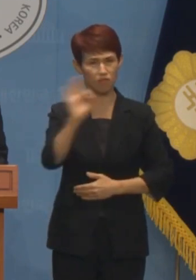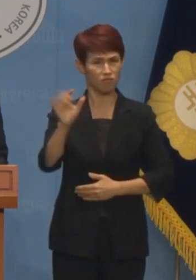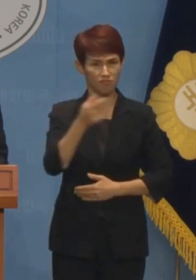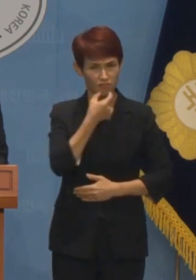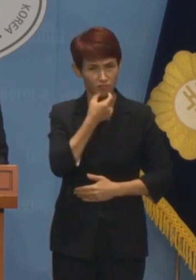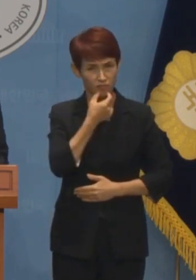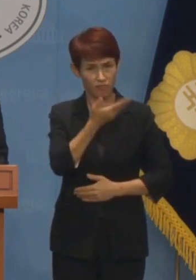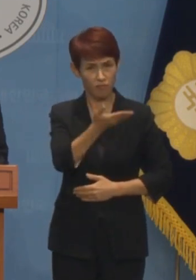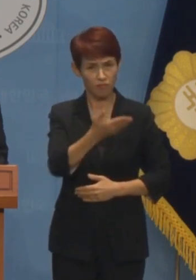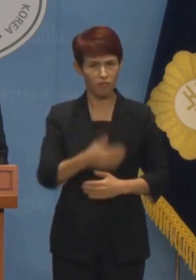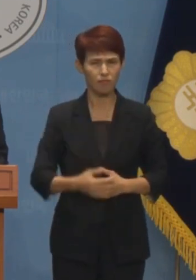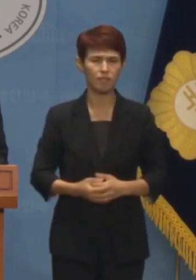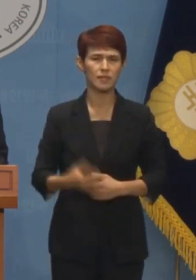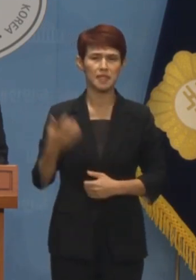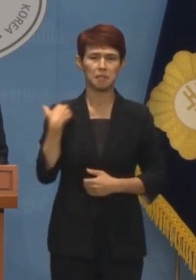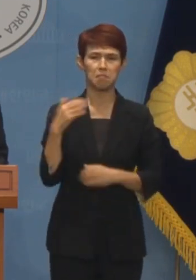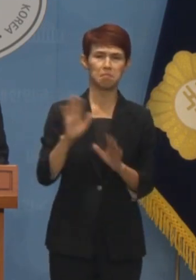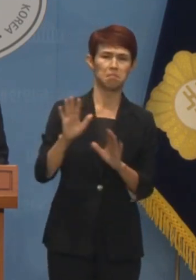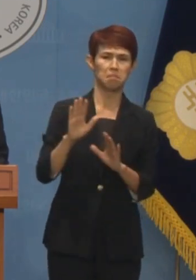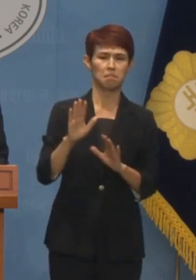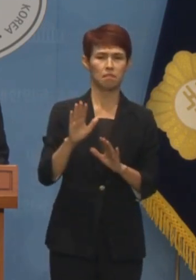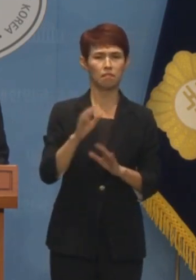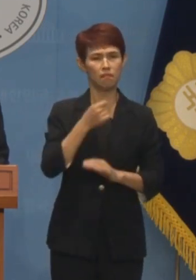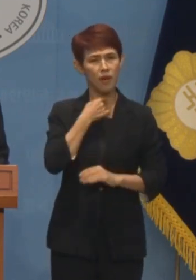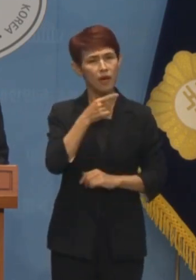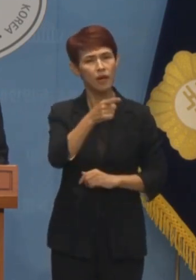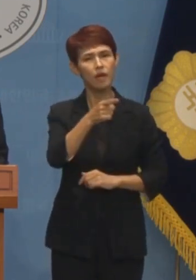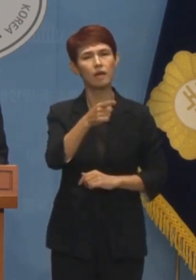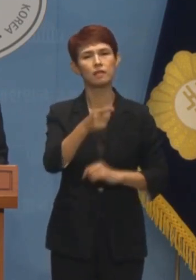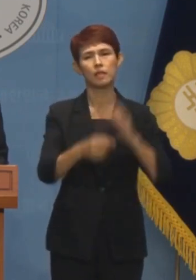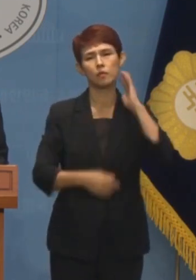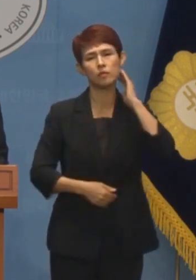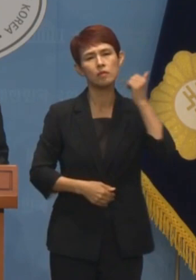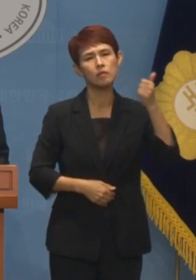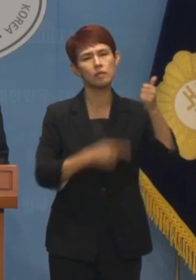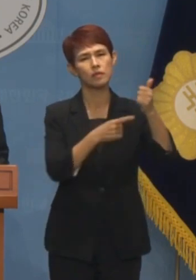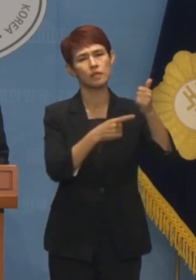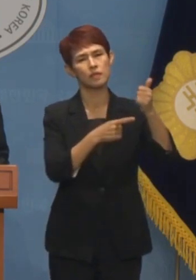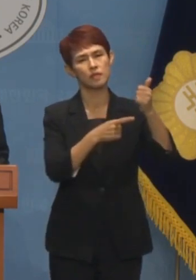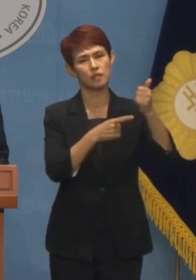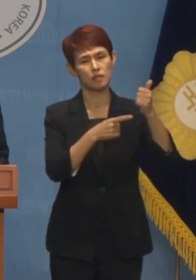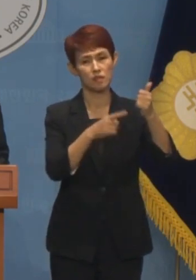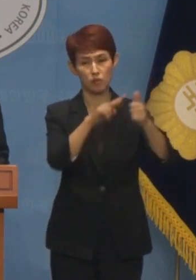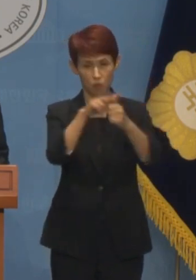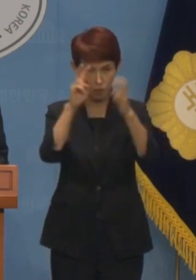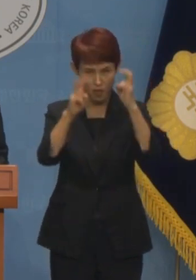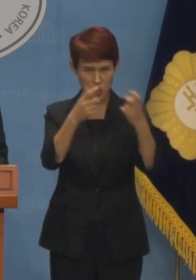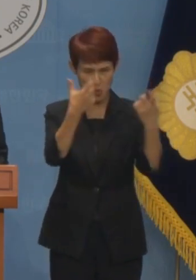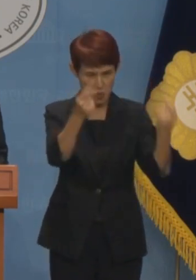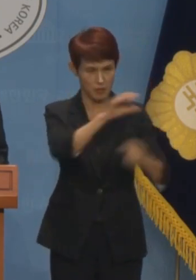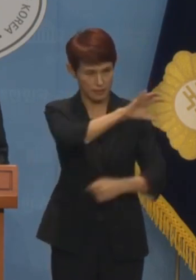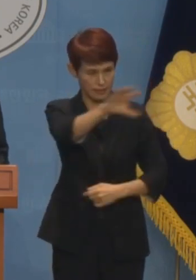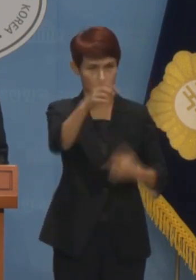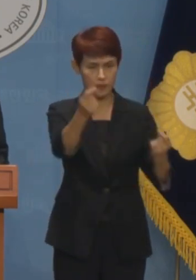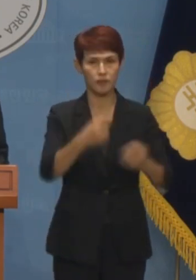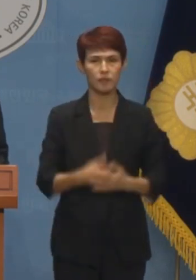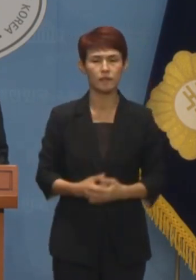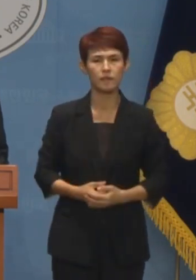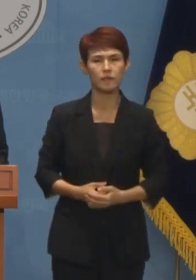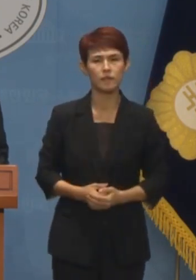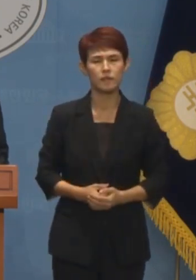것입니까 책임 회피에만 열을 올리는 대통령을 닮아가고 있습니다